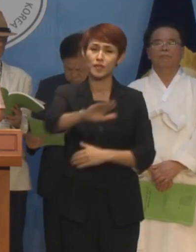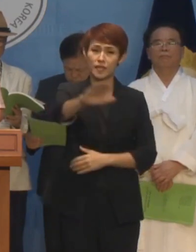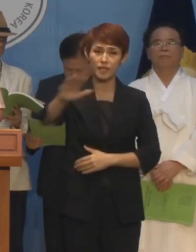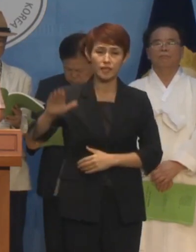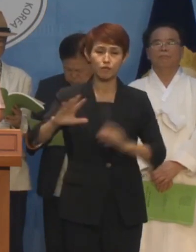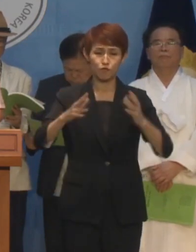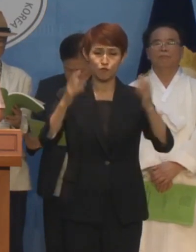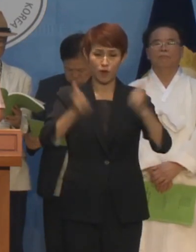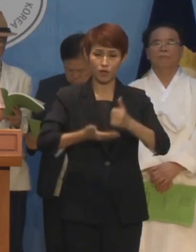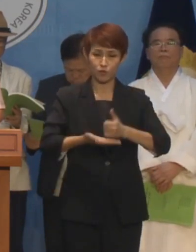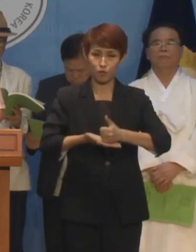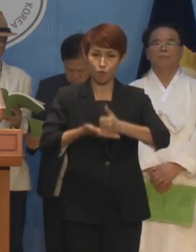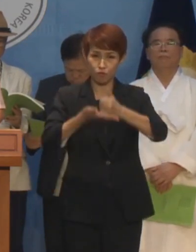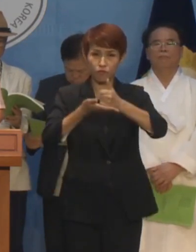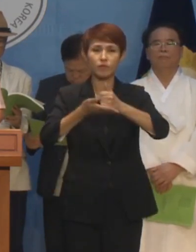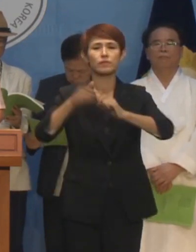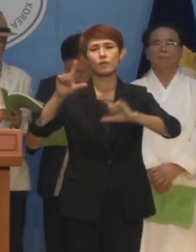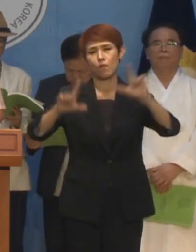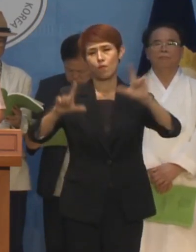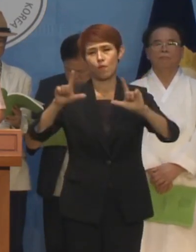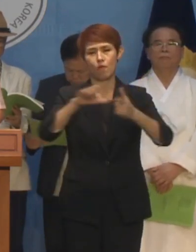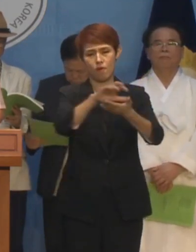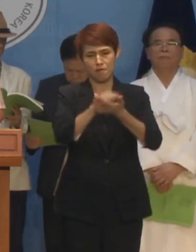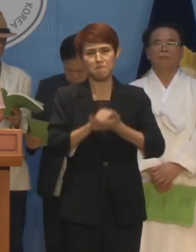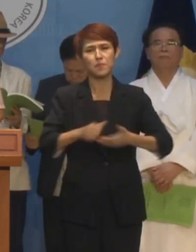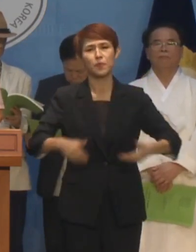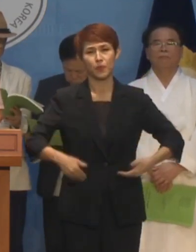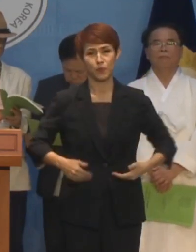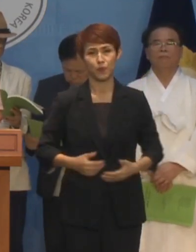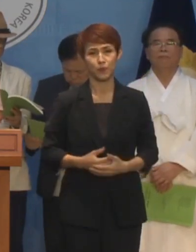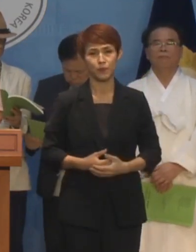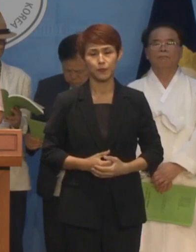국회를 존중하는 태도로 수용하여야 한다.